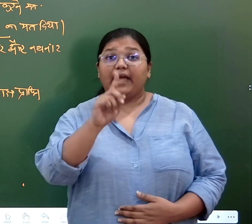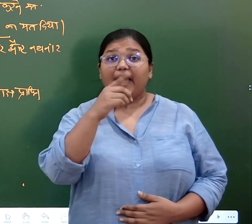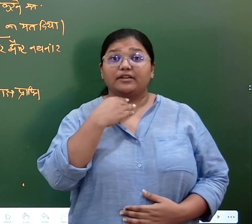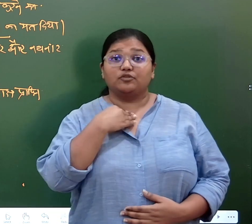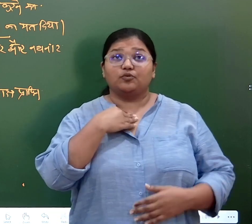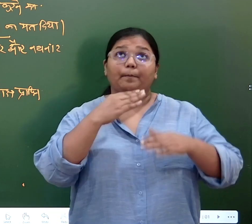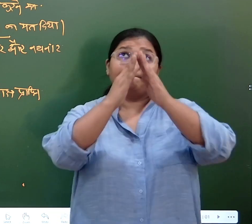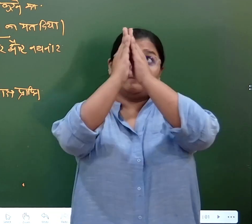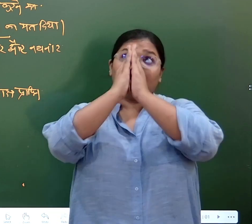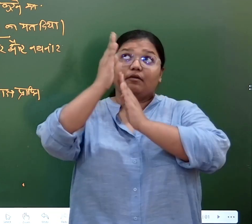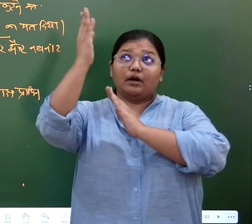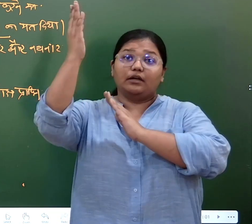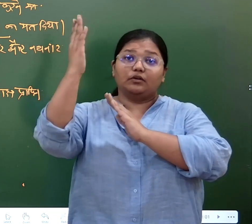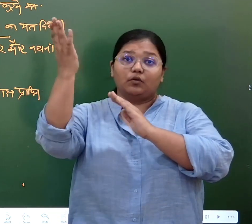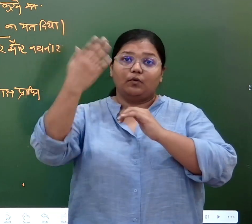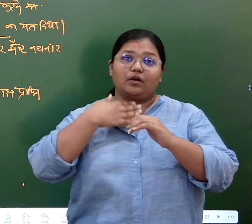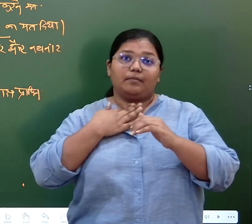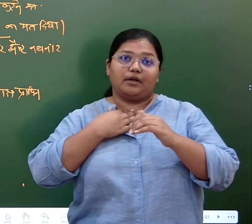और क्या है, और